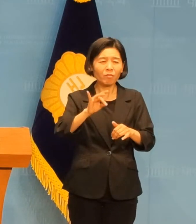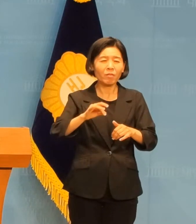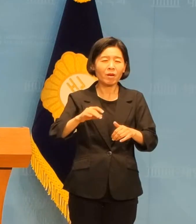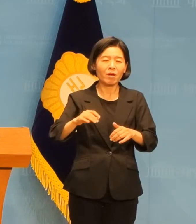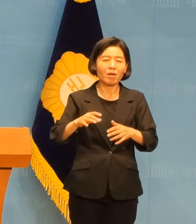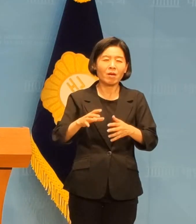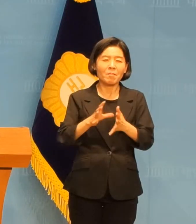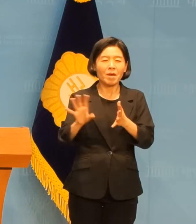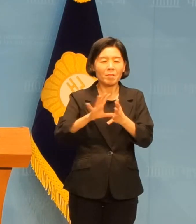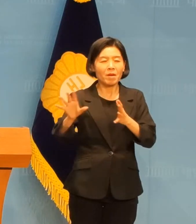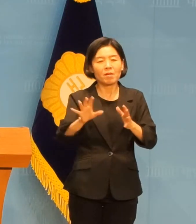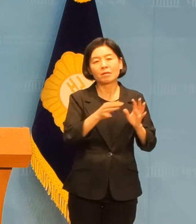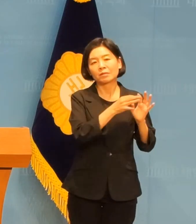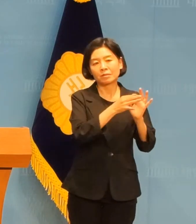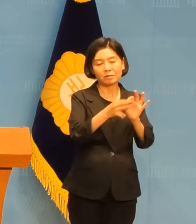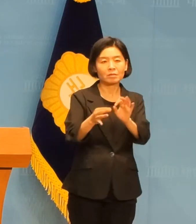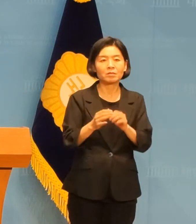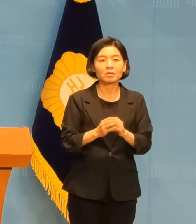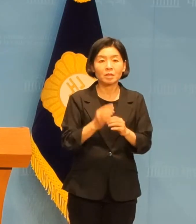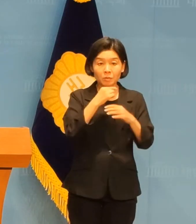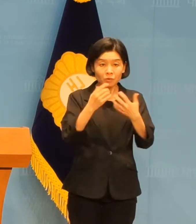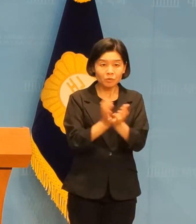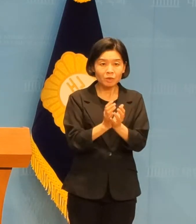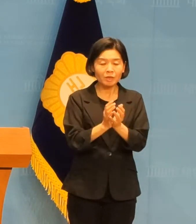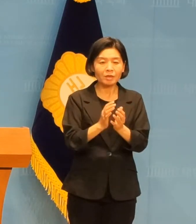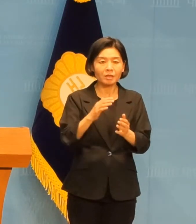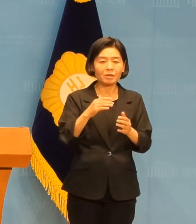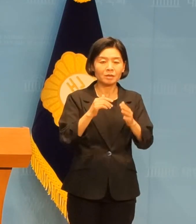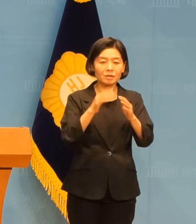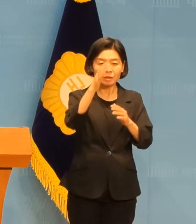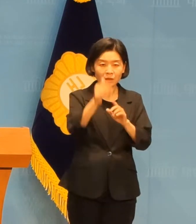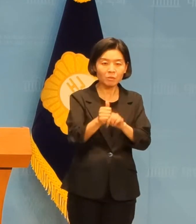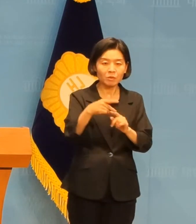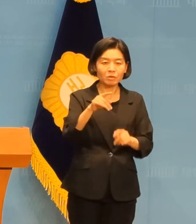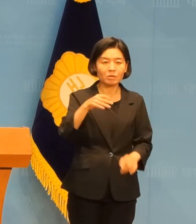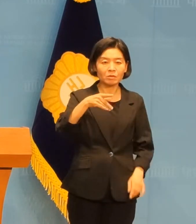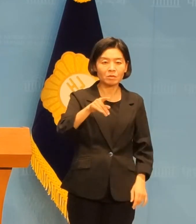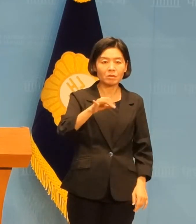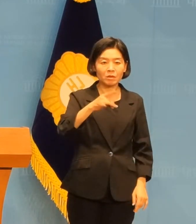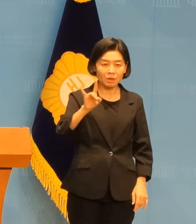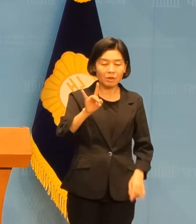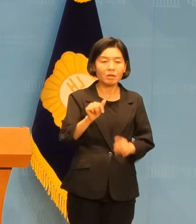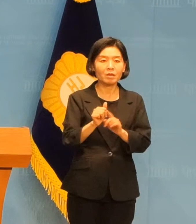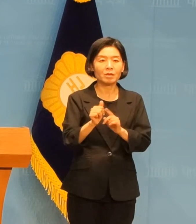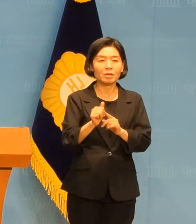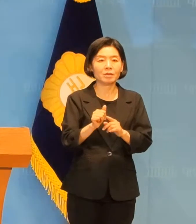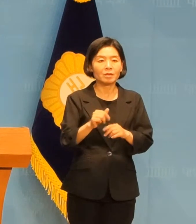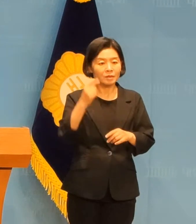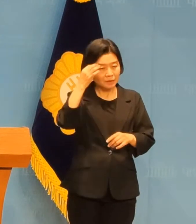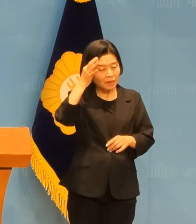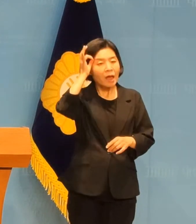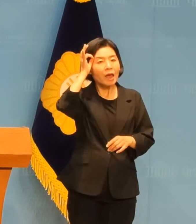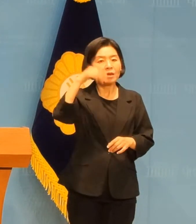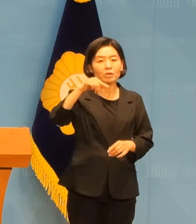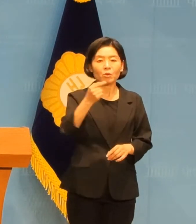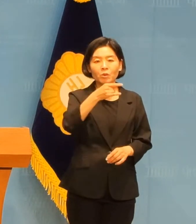있습니다. 민주당 정청래 대표는 상계하자 조의대의 난이라 외치며 대법원장을